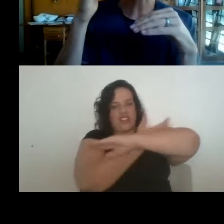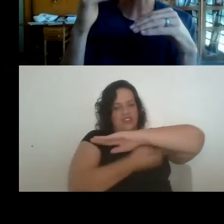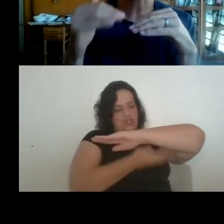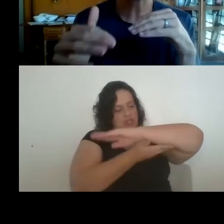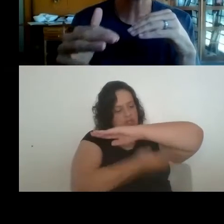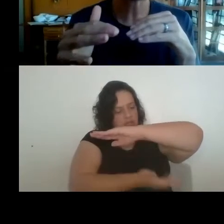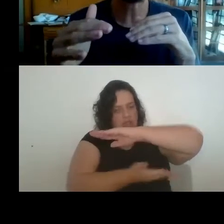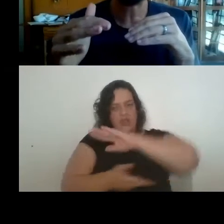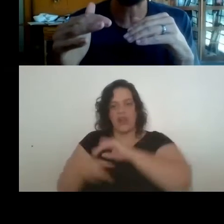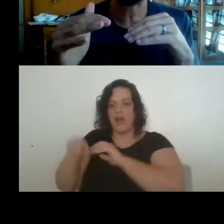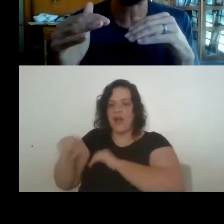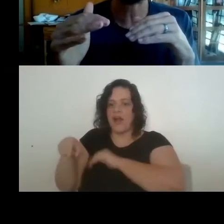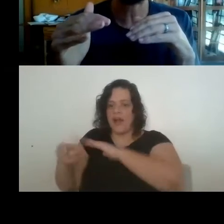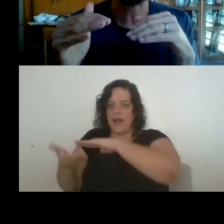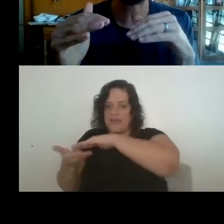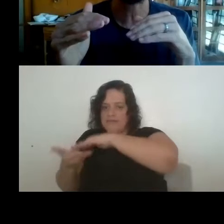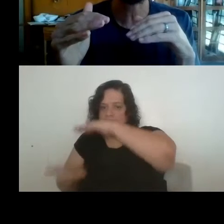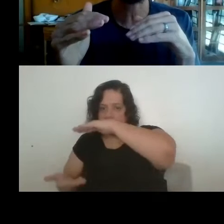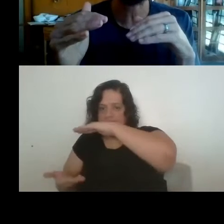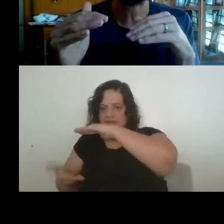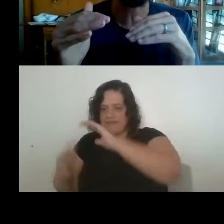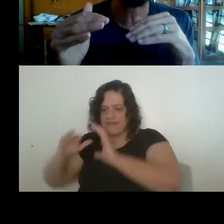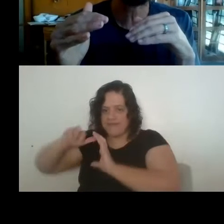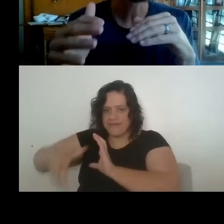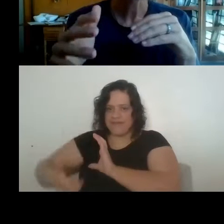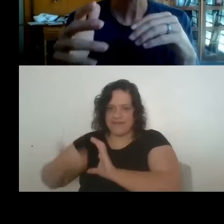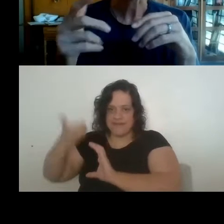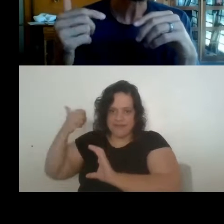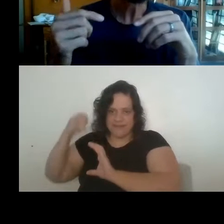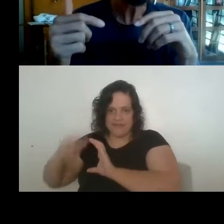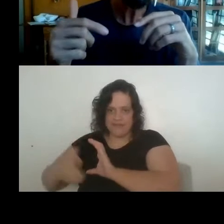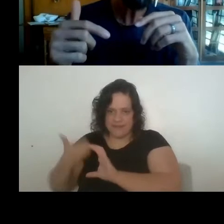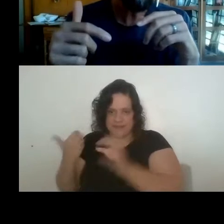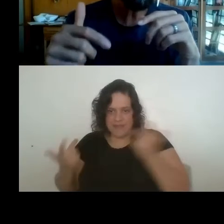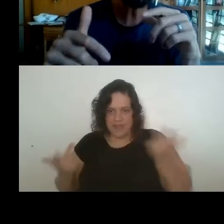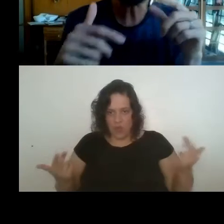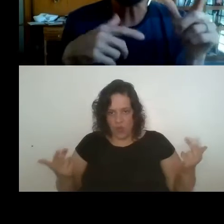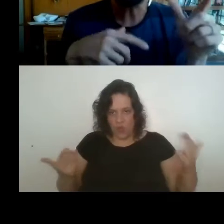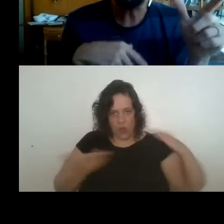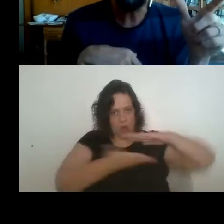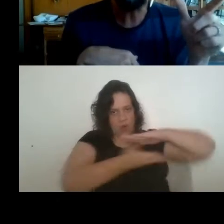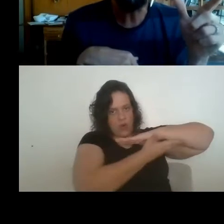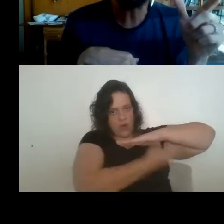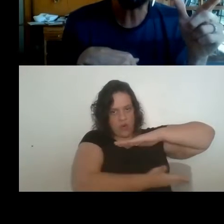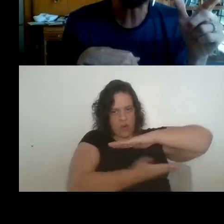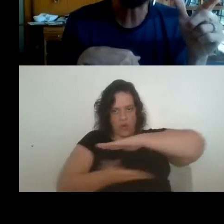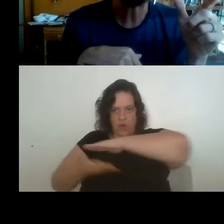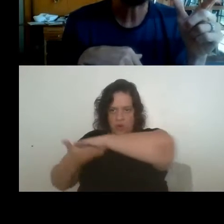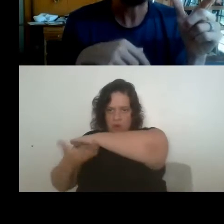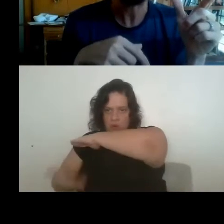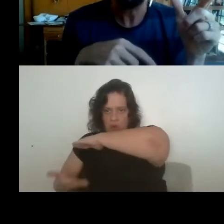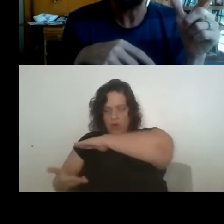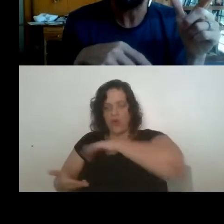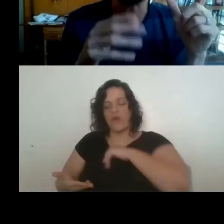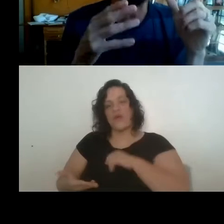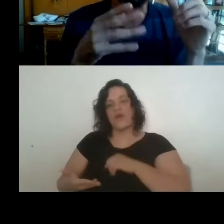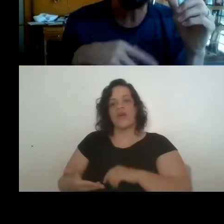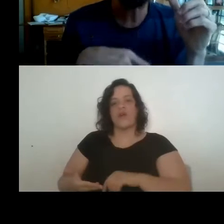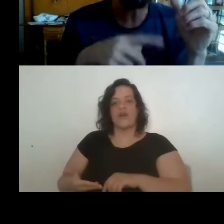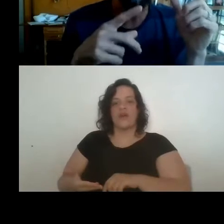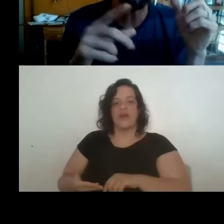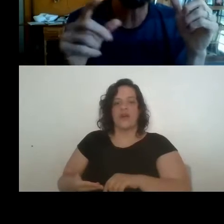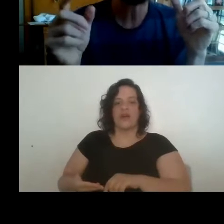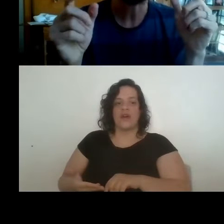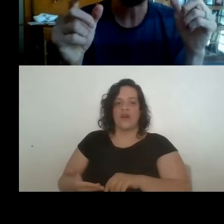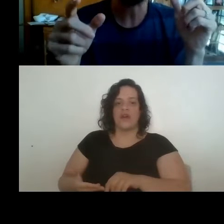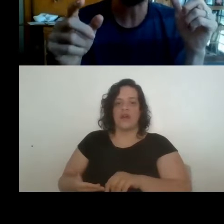relacionada à profundidade de infiltração que a gente está imaginando trabalhar. Aí a gente coloca uma brita, a gente coloca